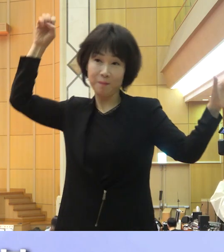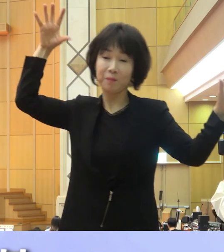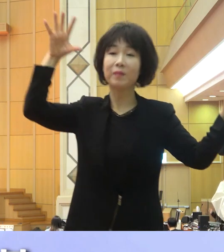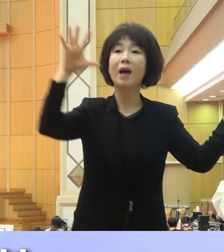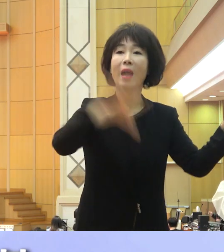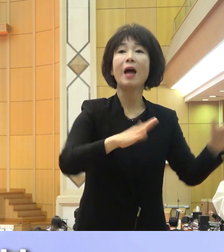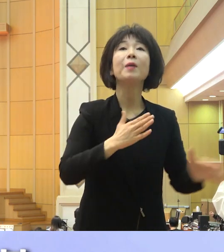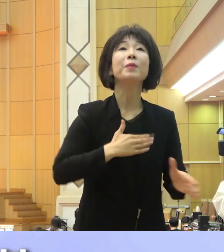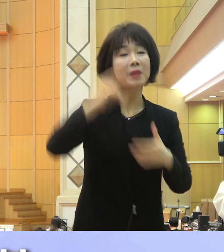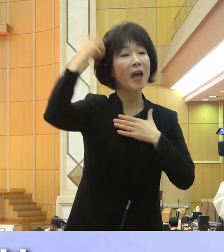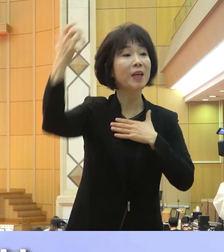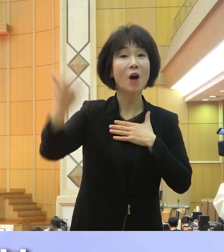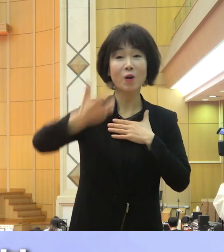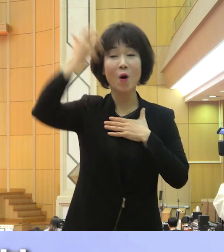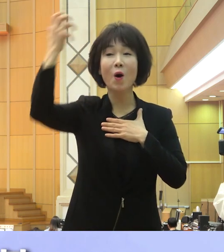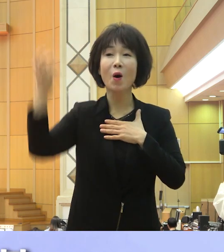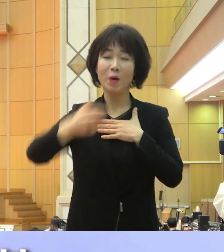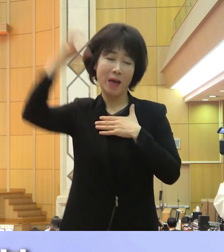내